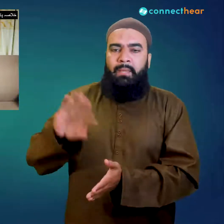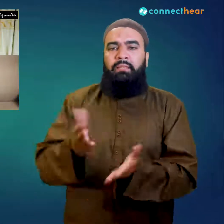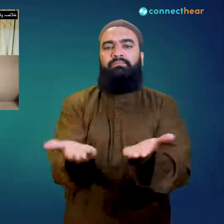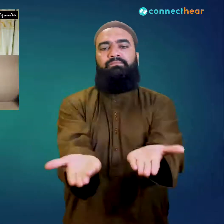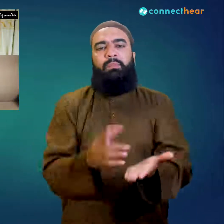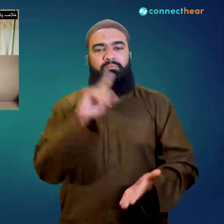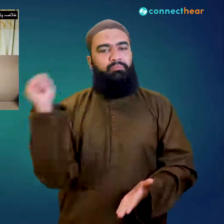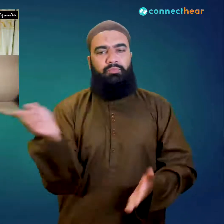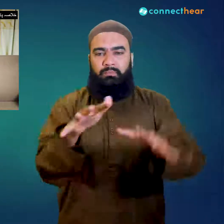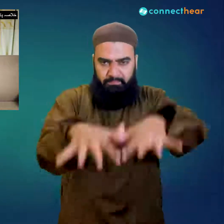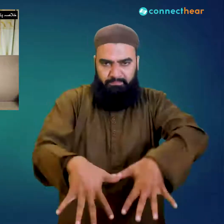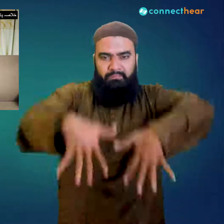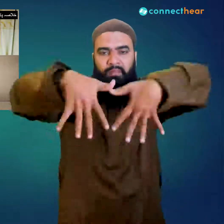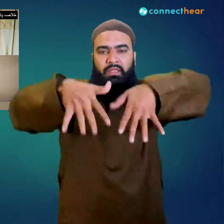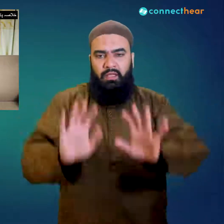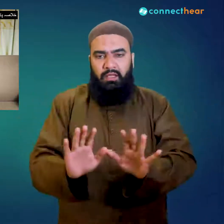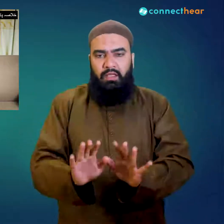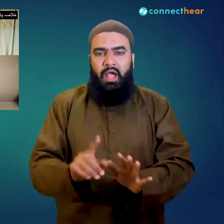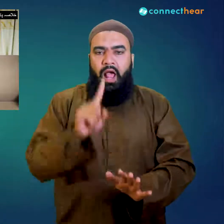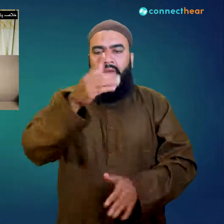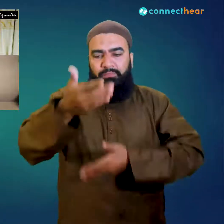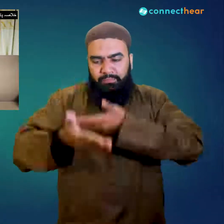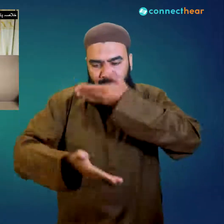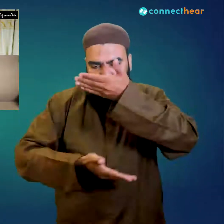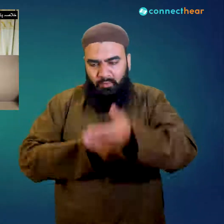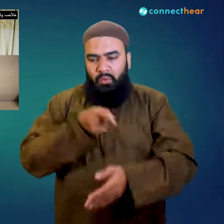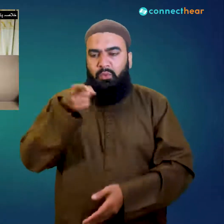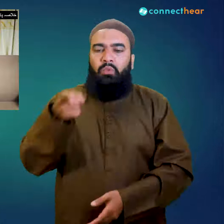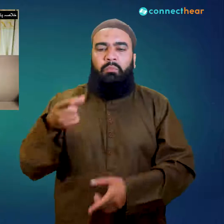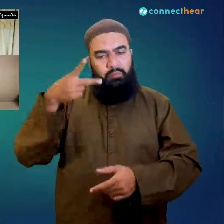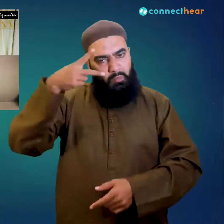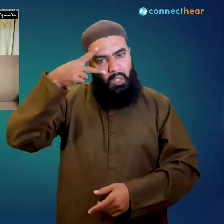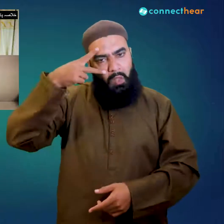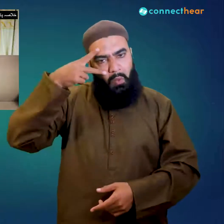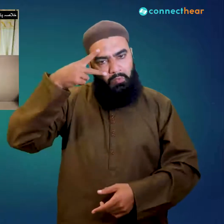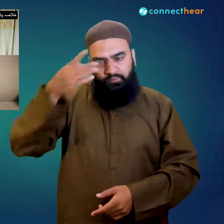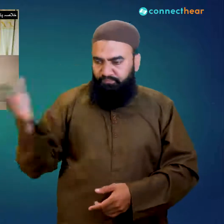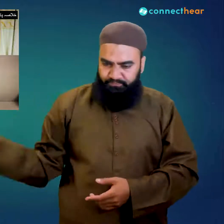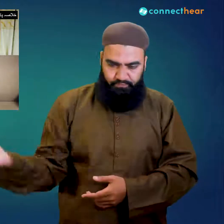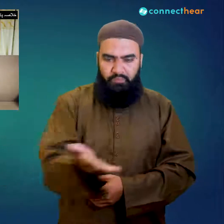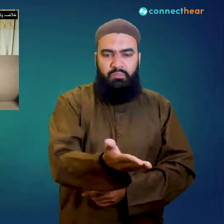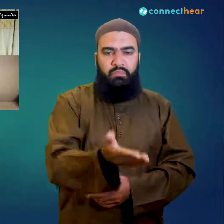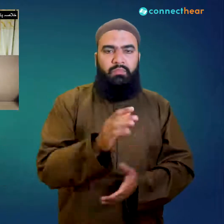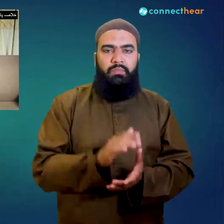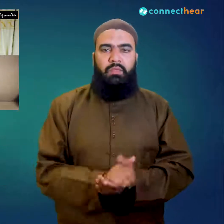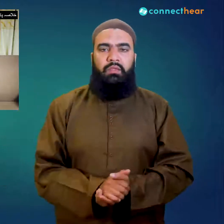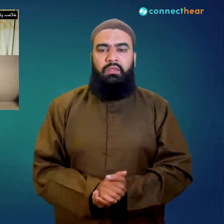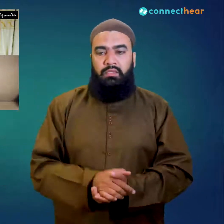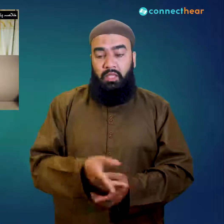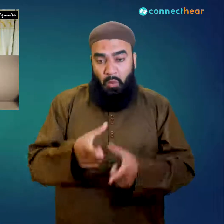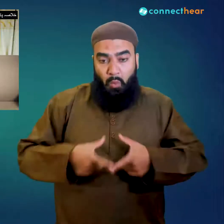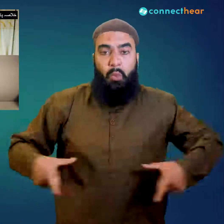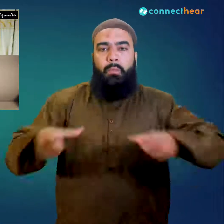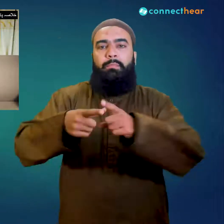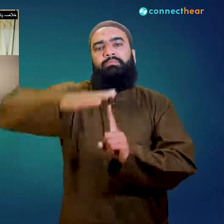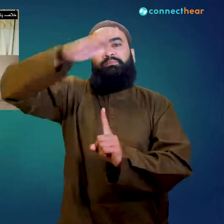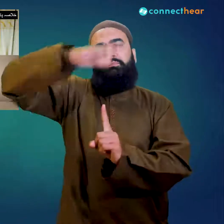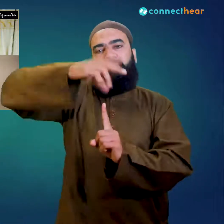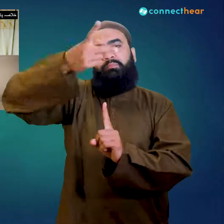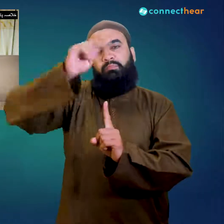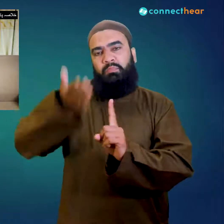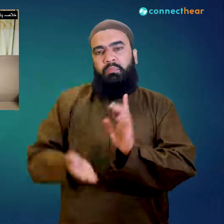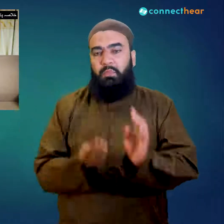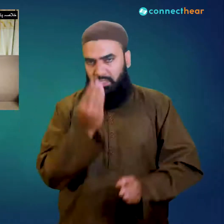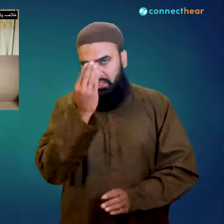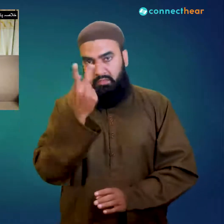وَتَكُونُوا شُهَدَاءَ عَلَى النَّاسِ، یہ بھی ایک اس امت کی فضیلت، عظمت اور شرف اور امتیاز